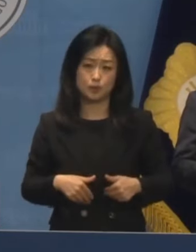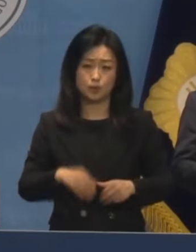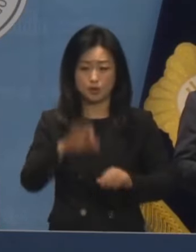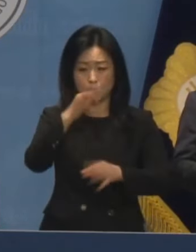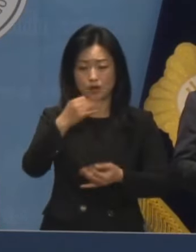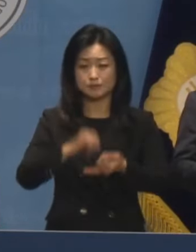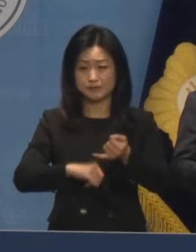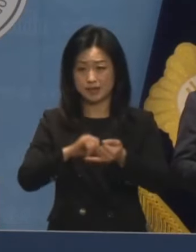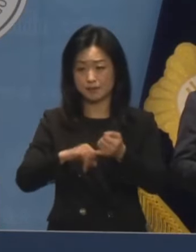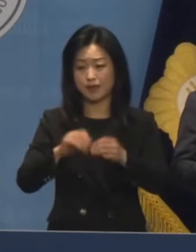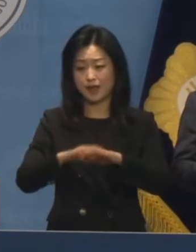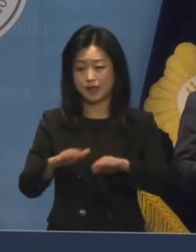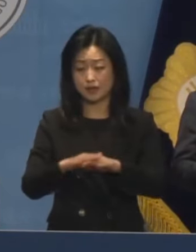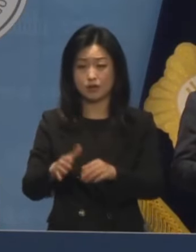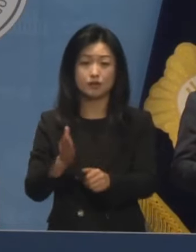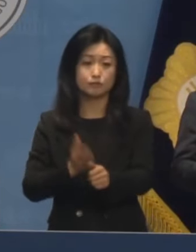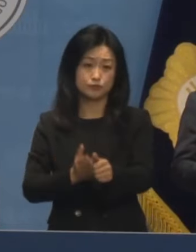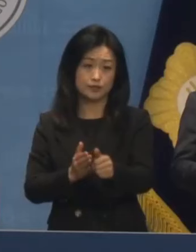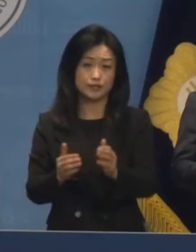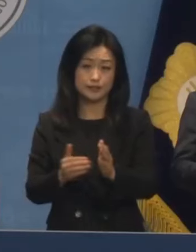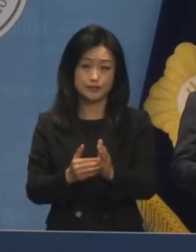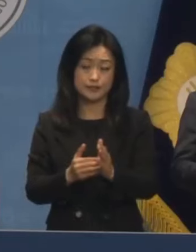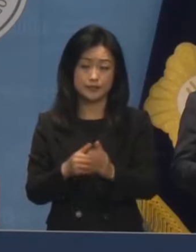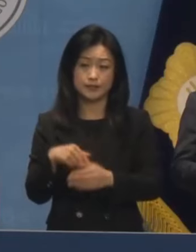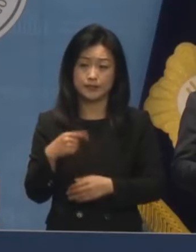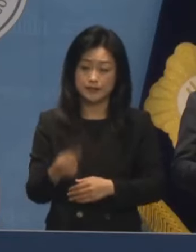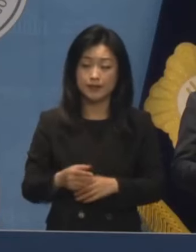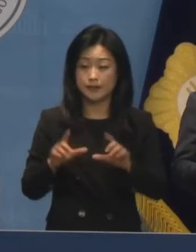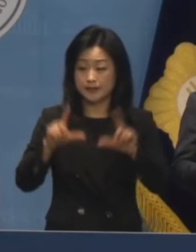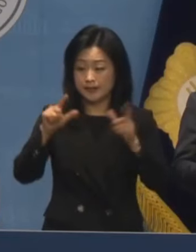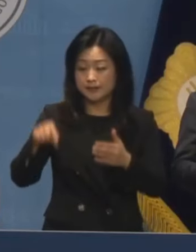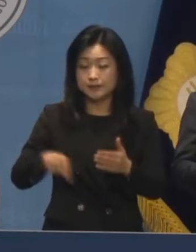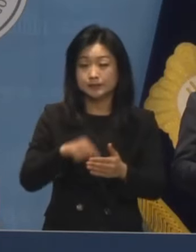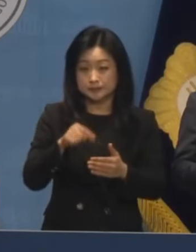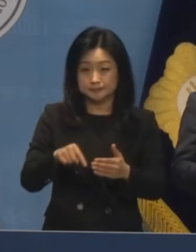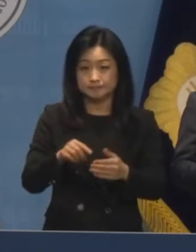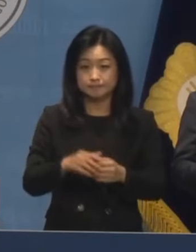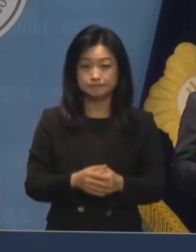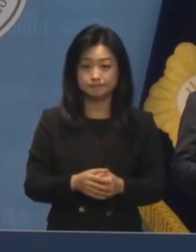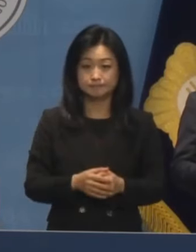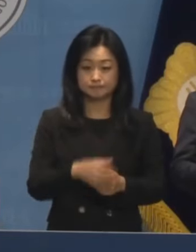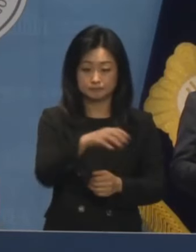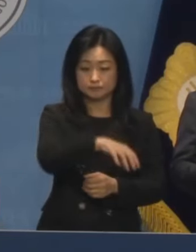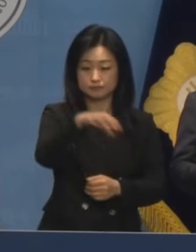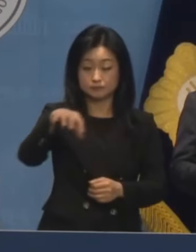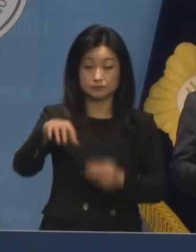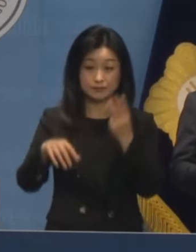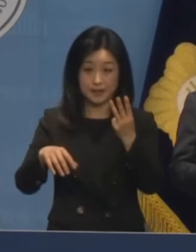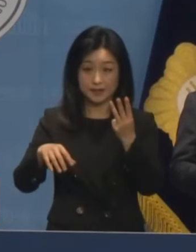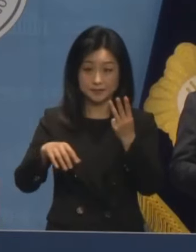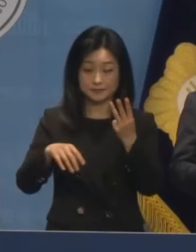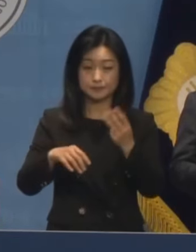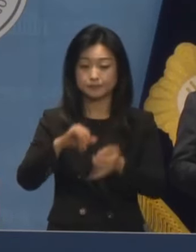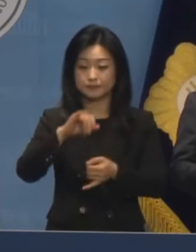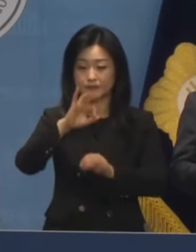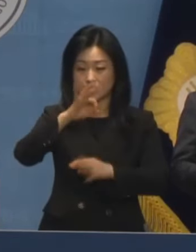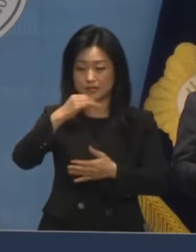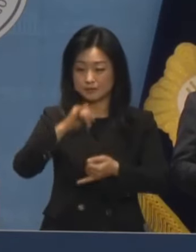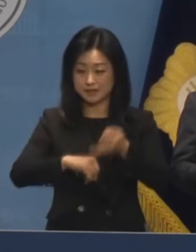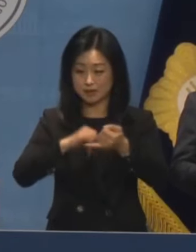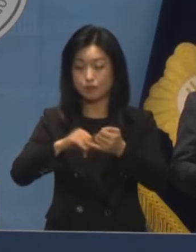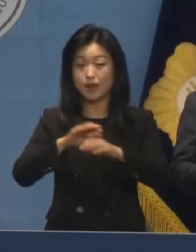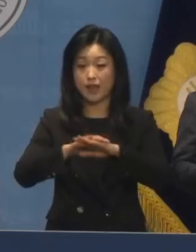부를 해결할 것을 저 가 요구를 했고 올해 안에이 세 곳의 임금 체불을 결과적으로